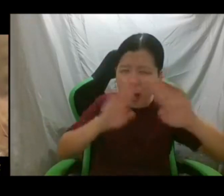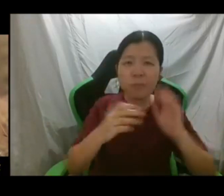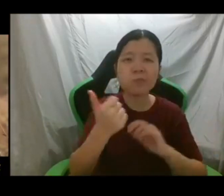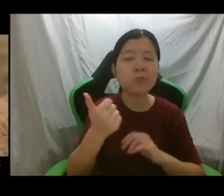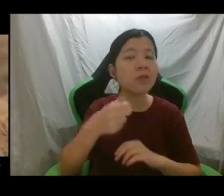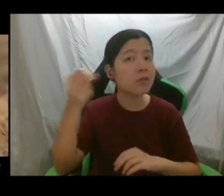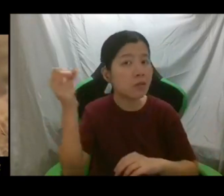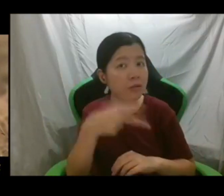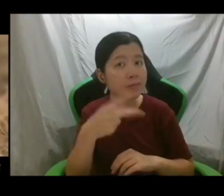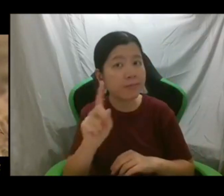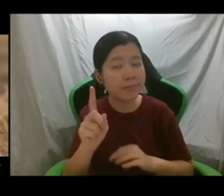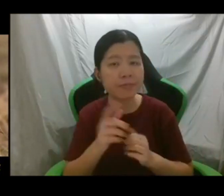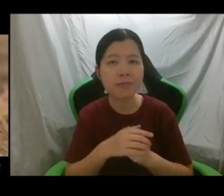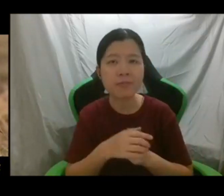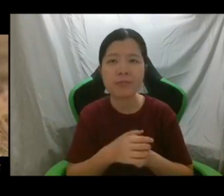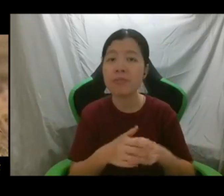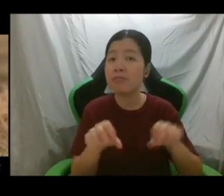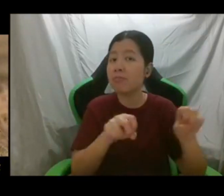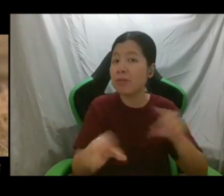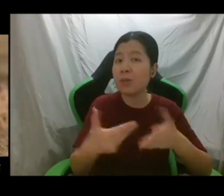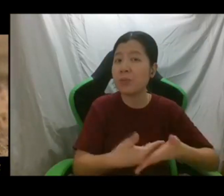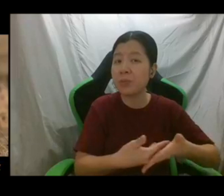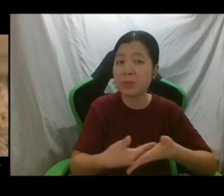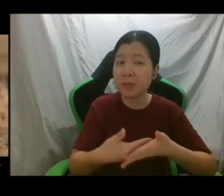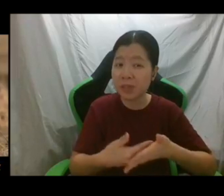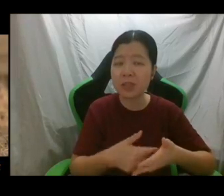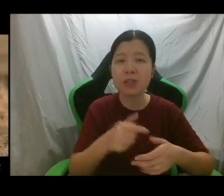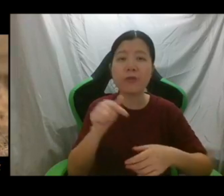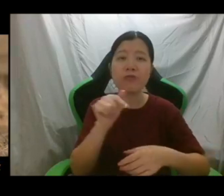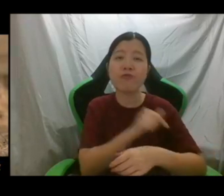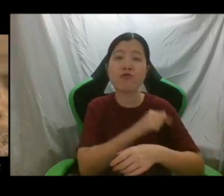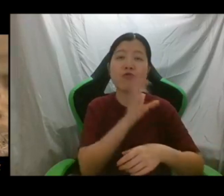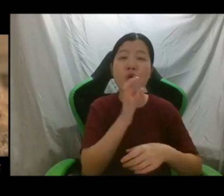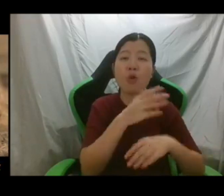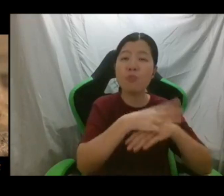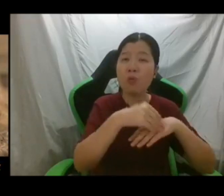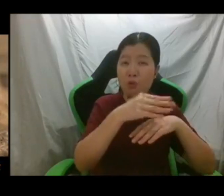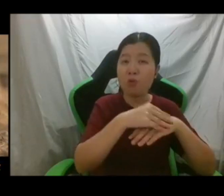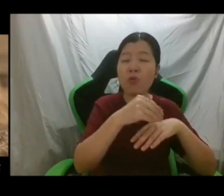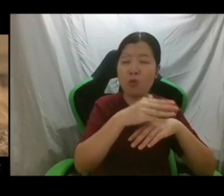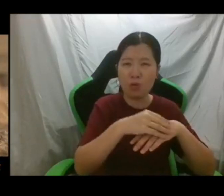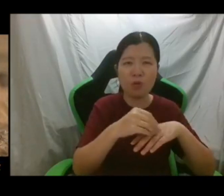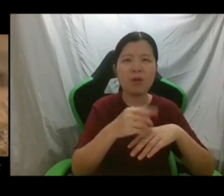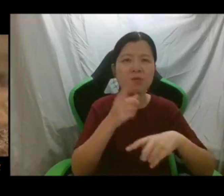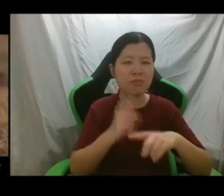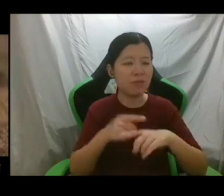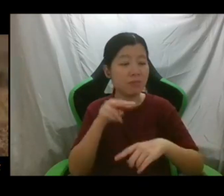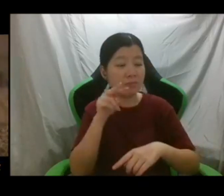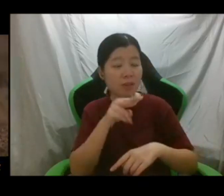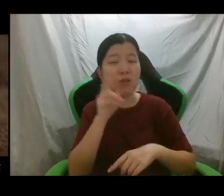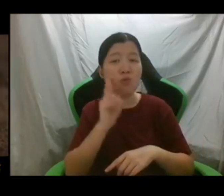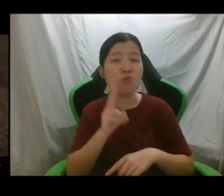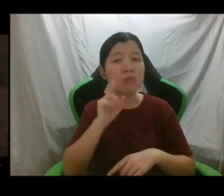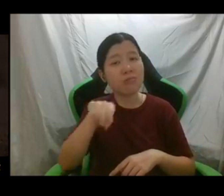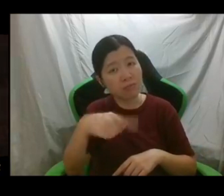仲有啊，原來豹 BB 呢一身嘅灰黃色毛，令佢哋睇起上嚟好似另一種